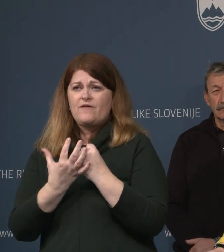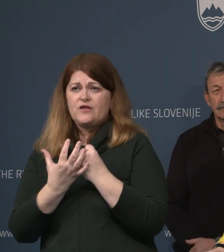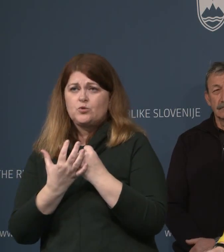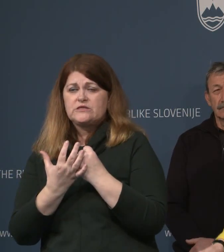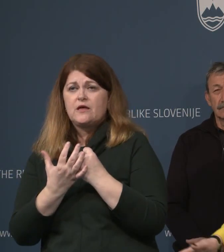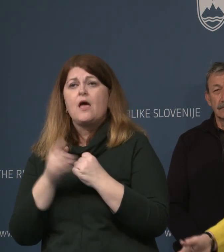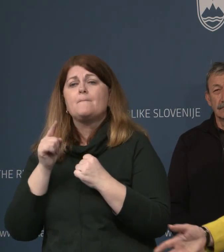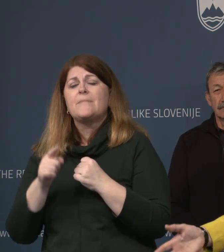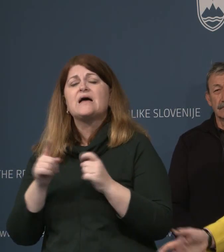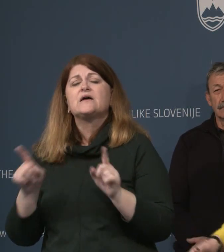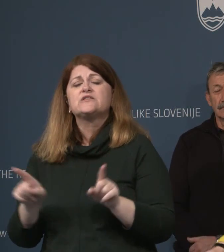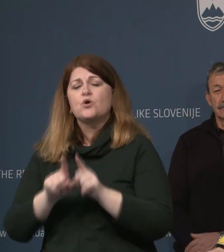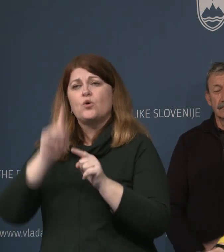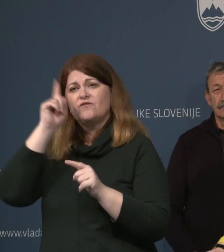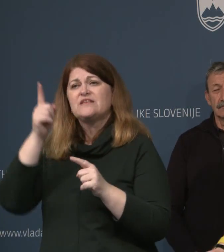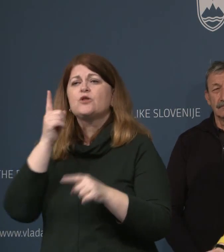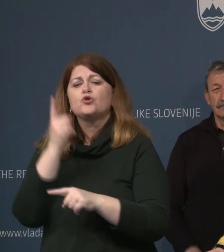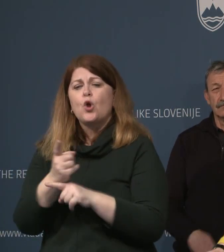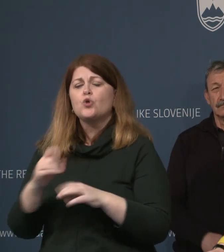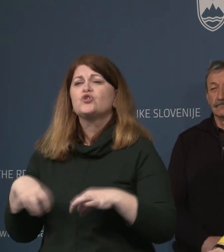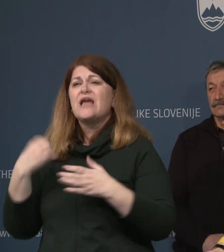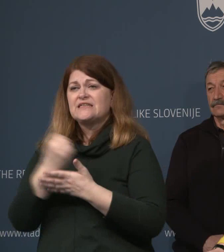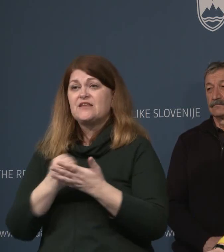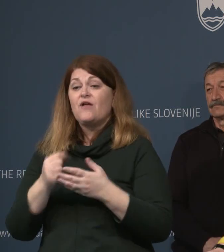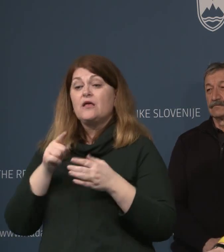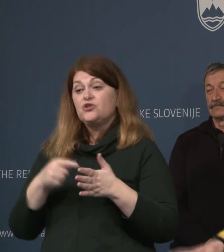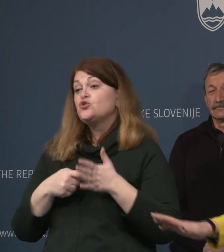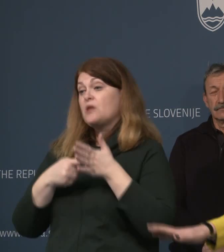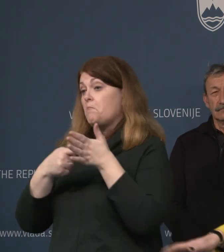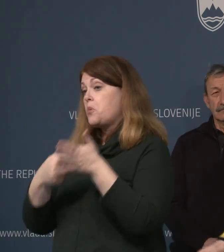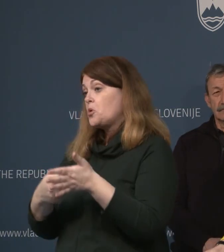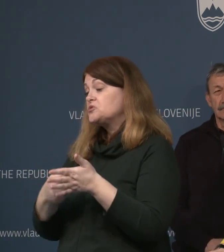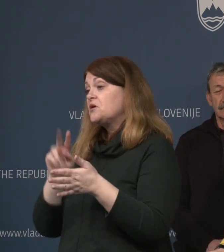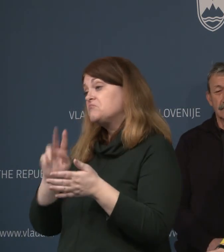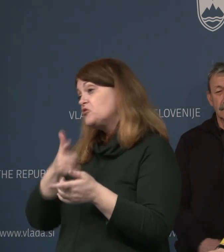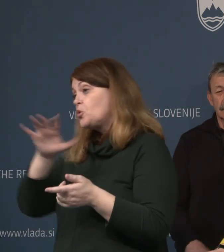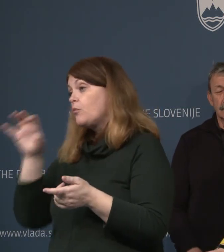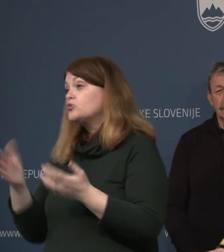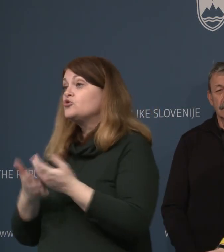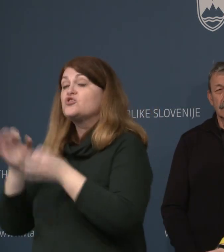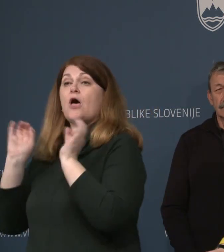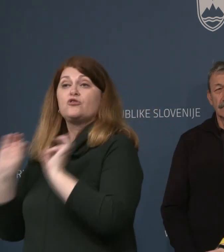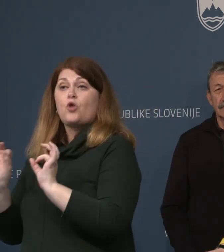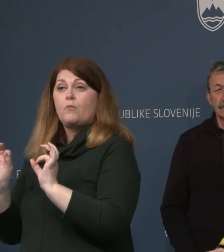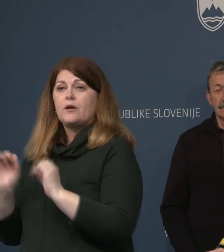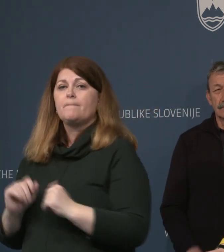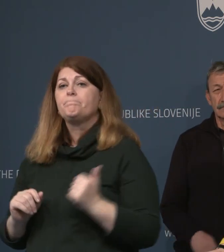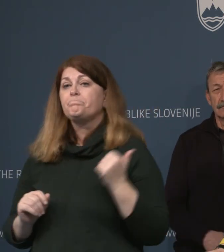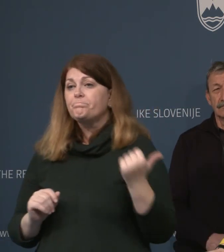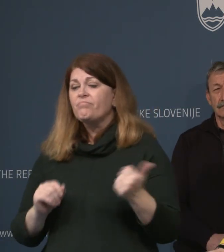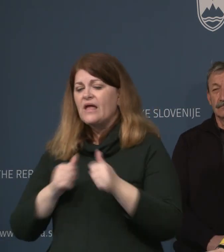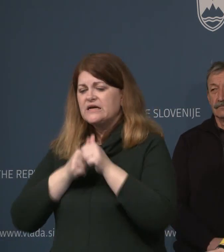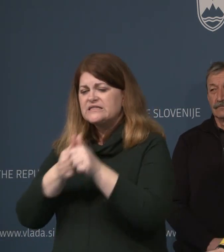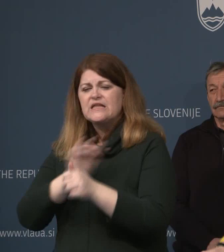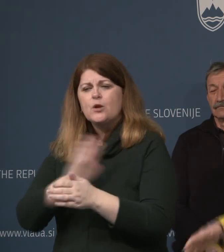COVID-19, pa so, kot veste, določena zdravila, ki so se izkazala v drugih področjih za učinkovita. Mi smo sledili vsem